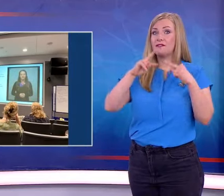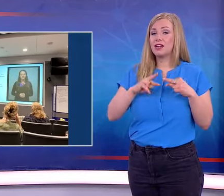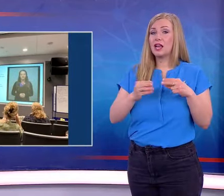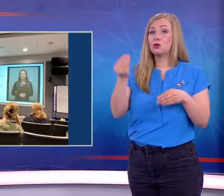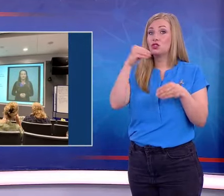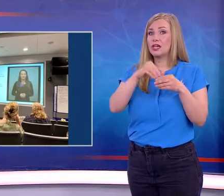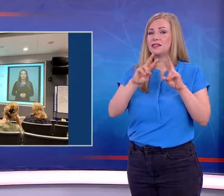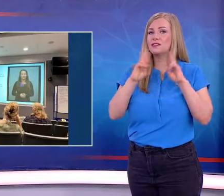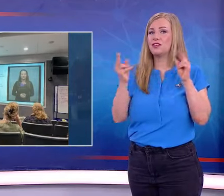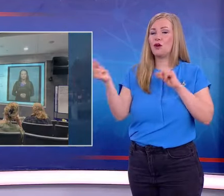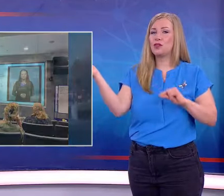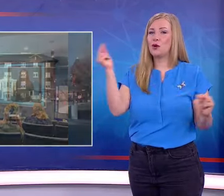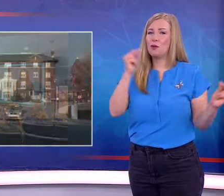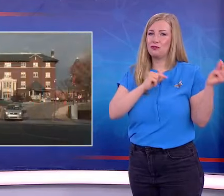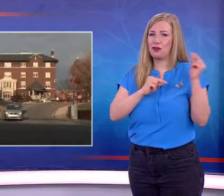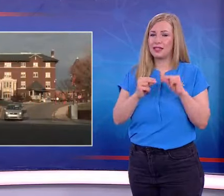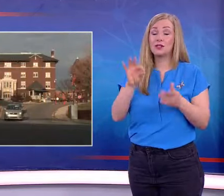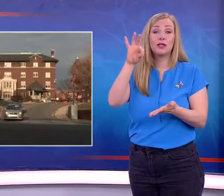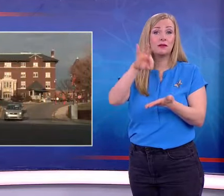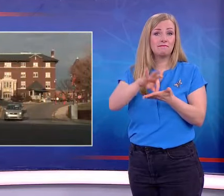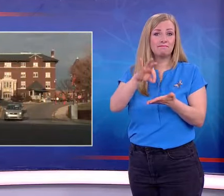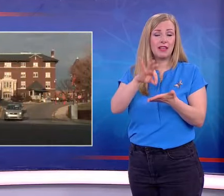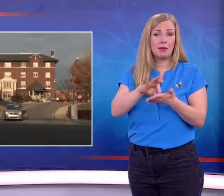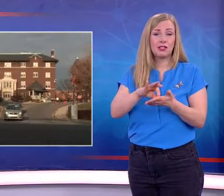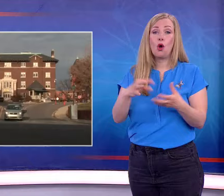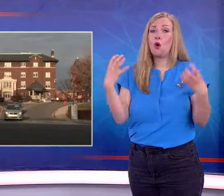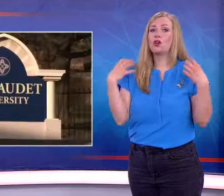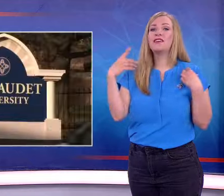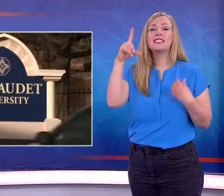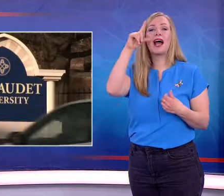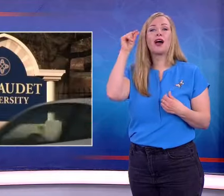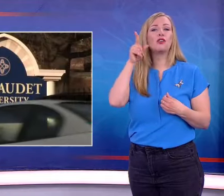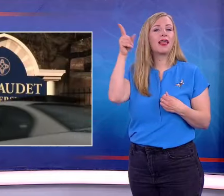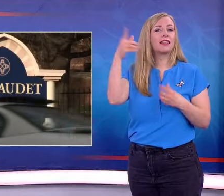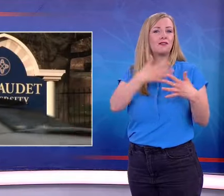световна конференция, състояла се в университета Гаудет в САЩ.